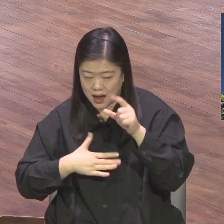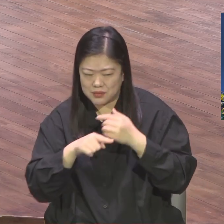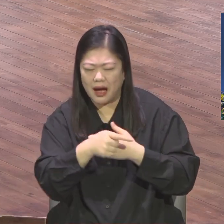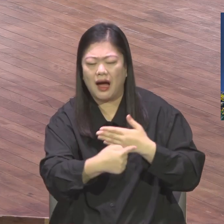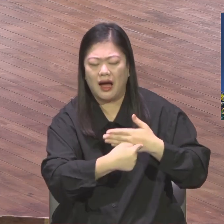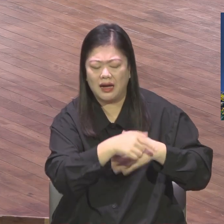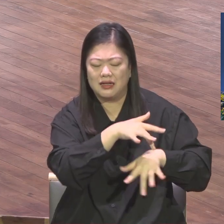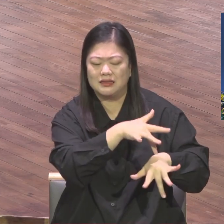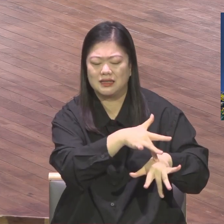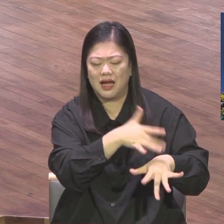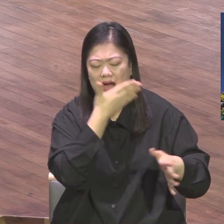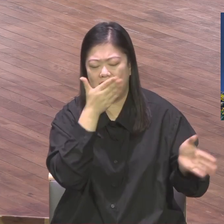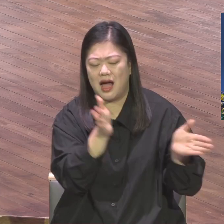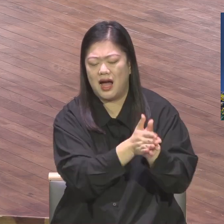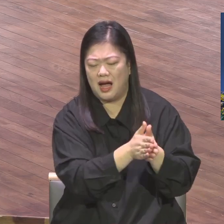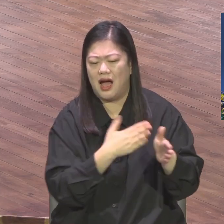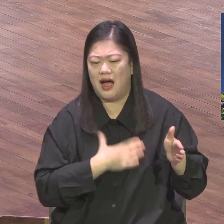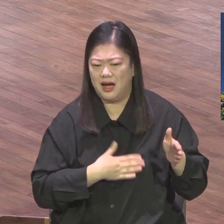감사하게도